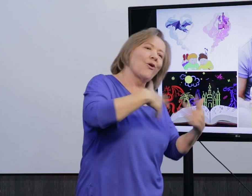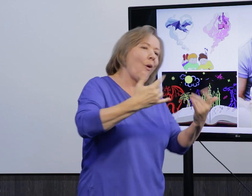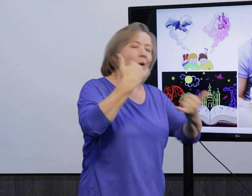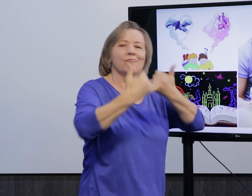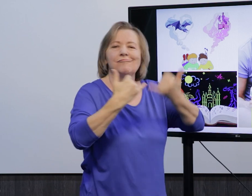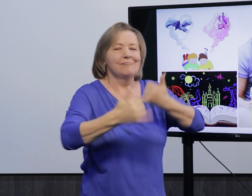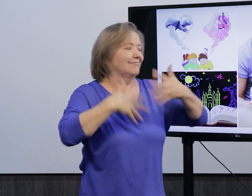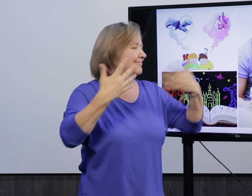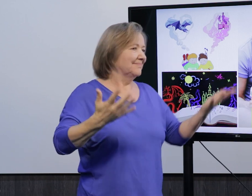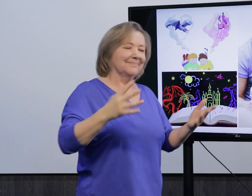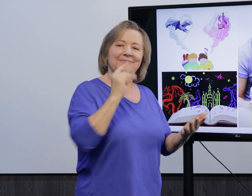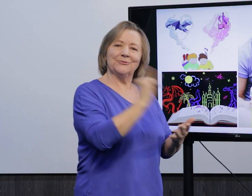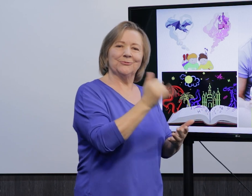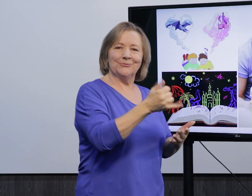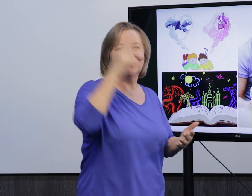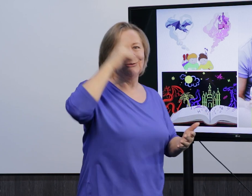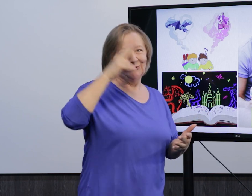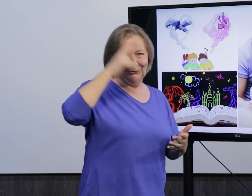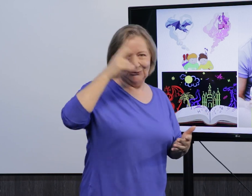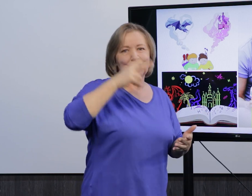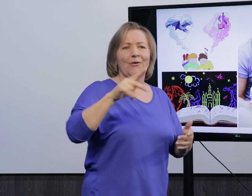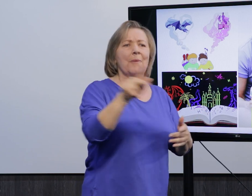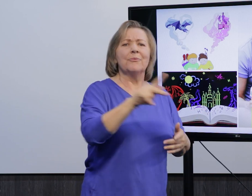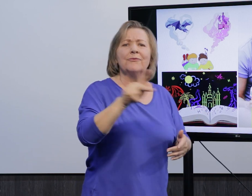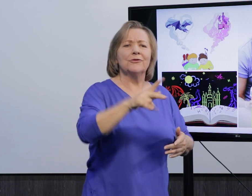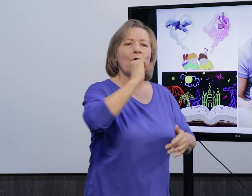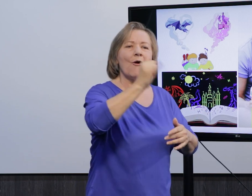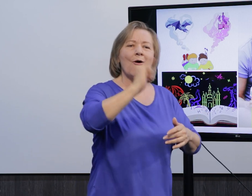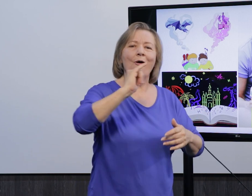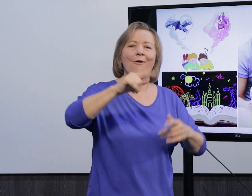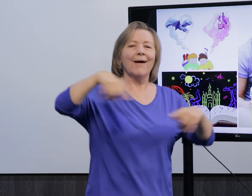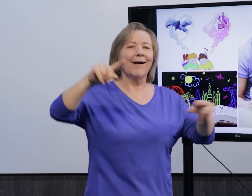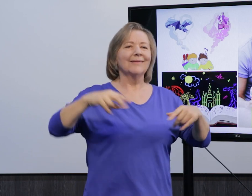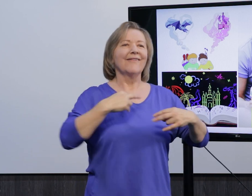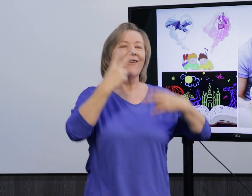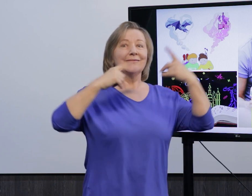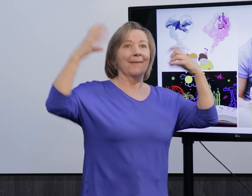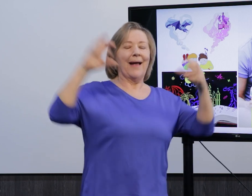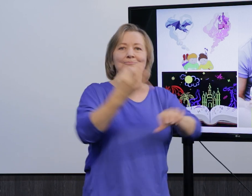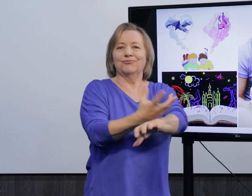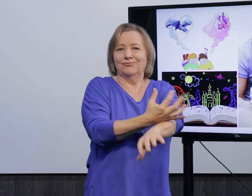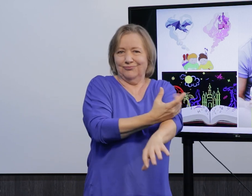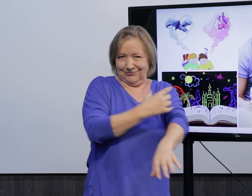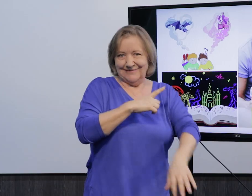por brincadeira enfim ah essa aconteceu de histórias os professores contam as histórias as crianças né se emocionam